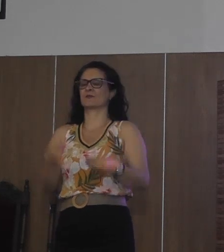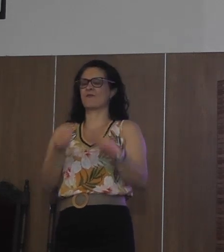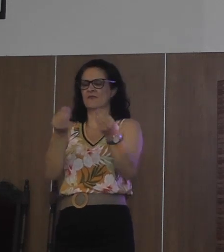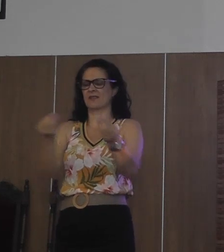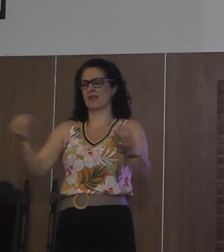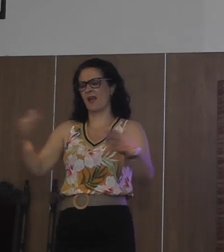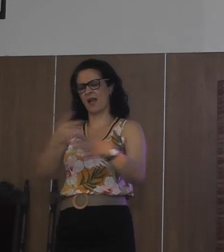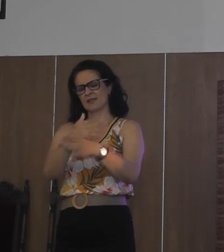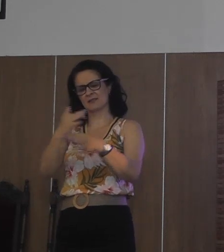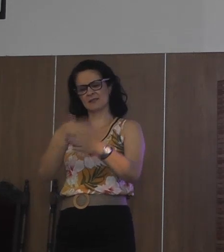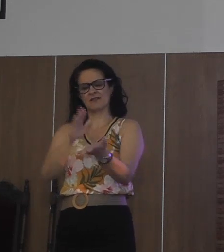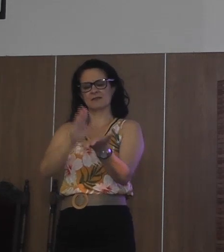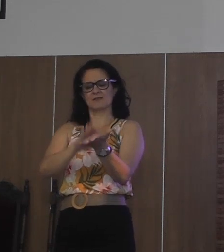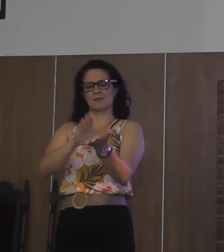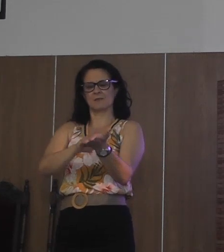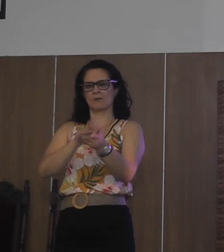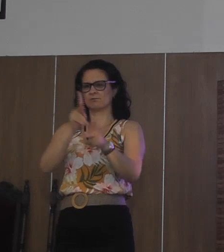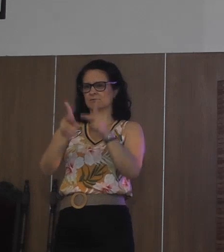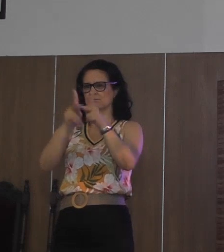mão de vocês.